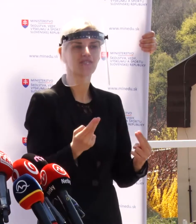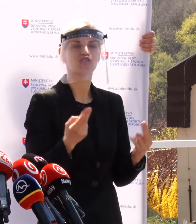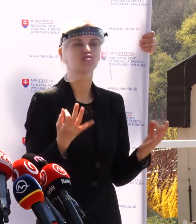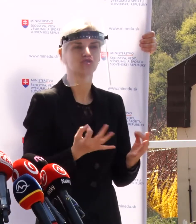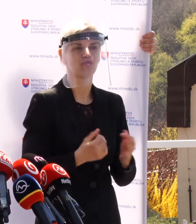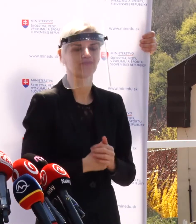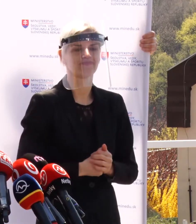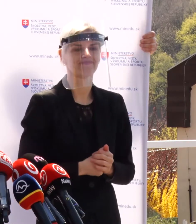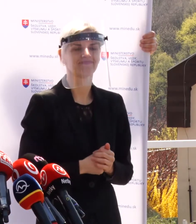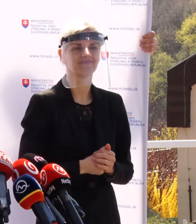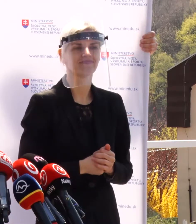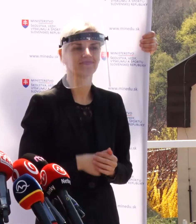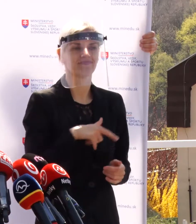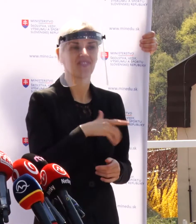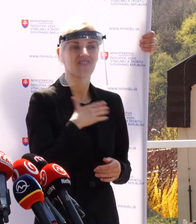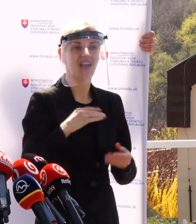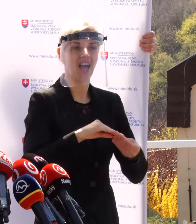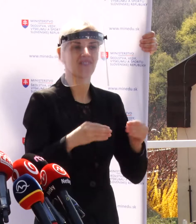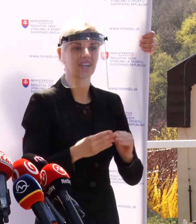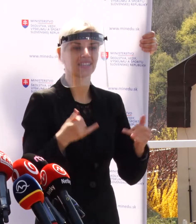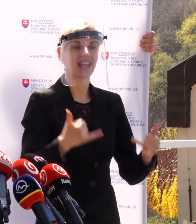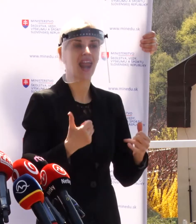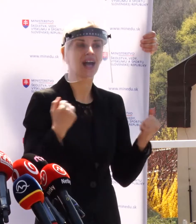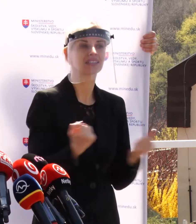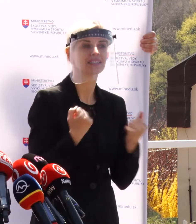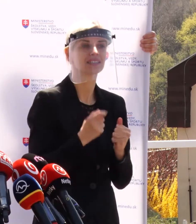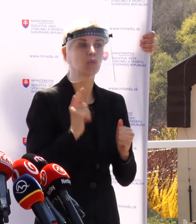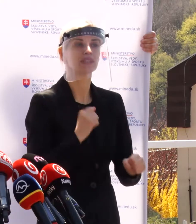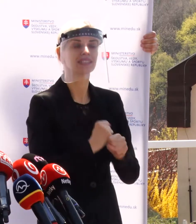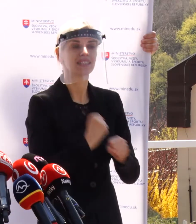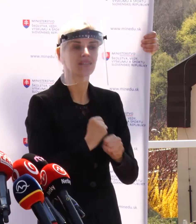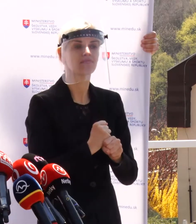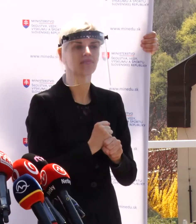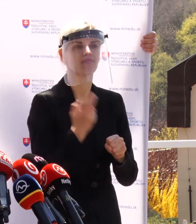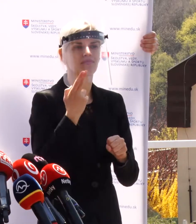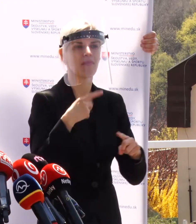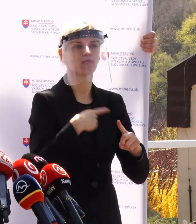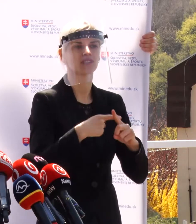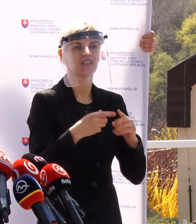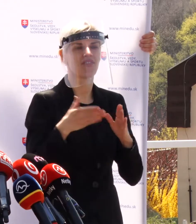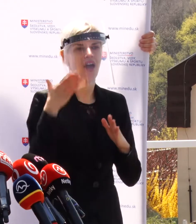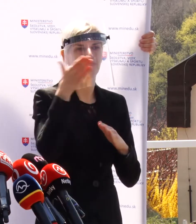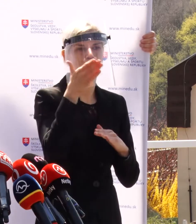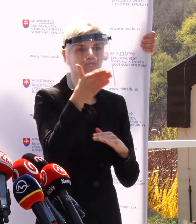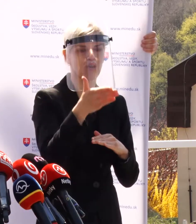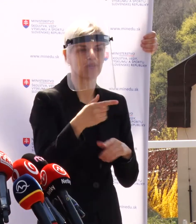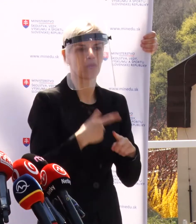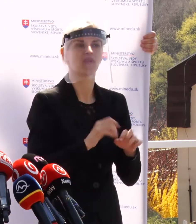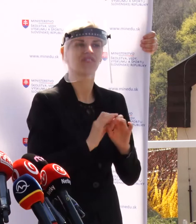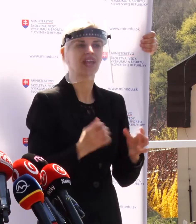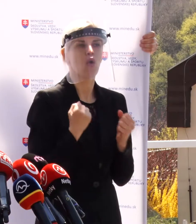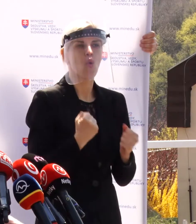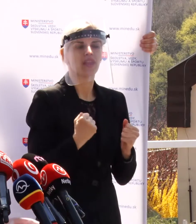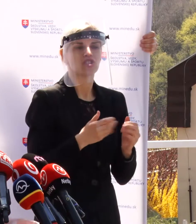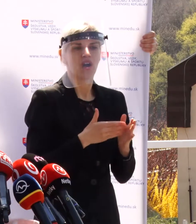mnohé z tých vecí, ktoré bude teraz treba akutne zaviesť, môžu byť zároveň aj pozitívnou zmenou do budúcnosti a udržateľnou zmenou,